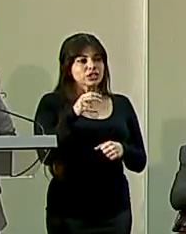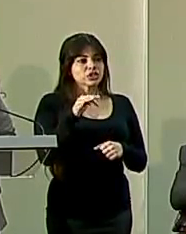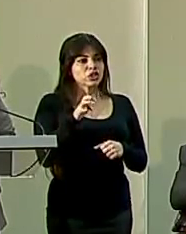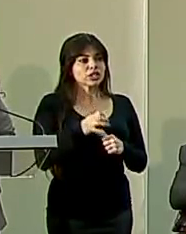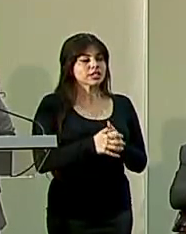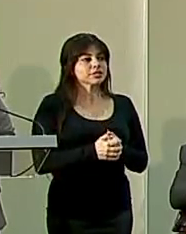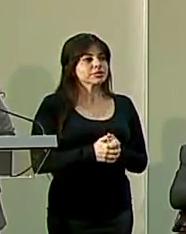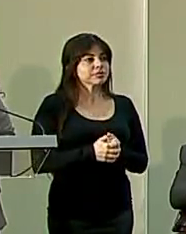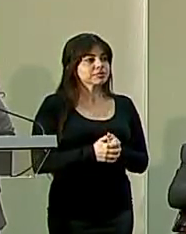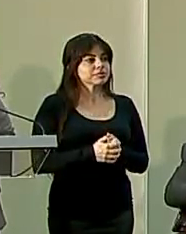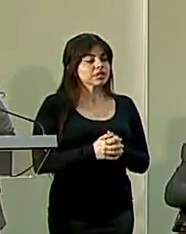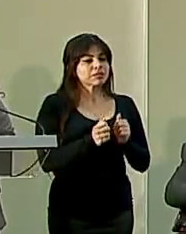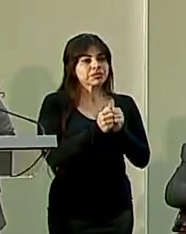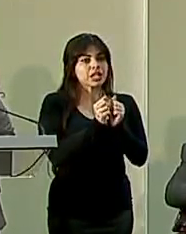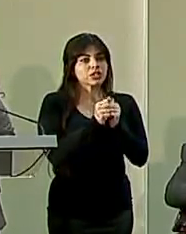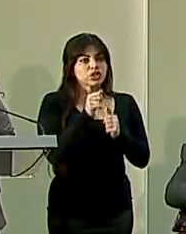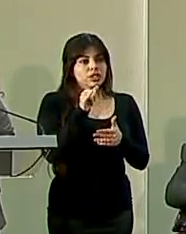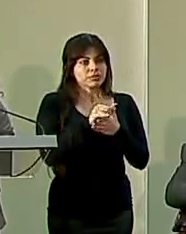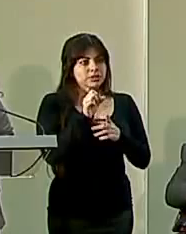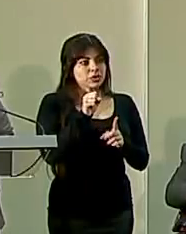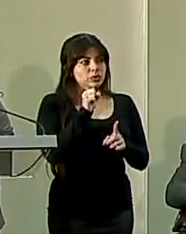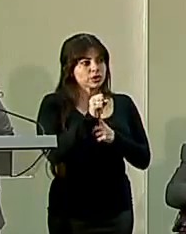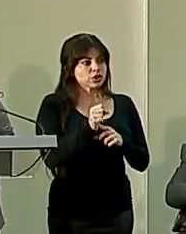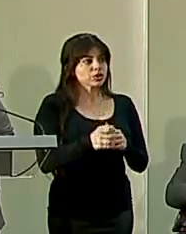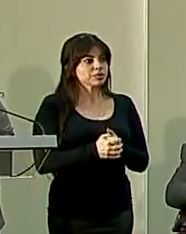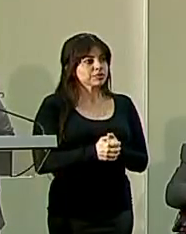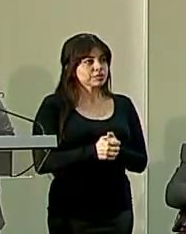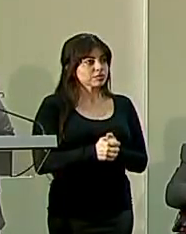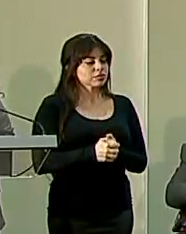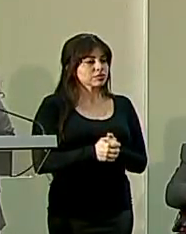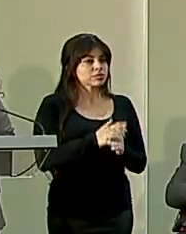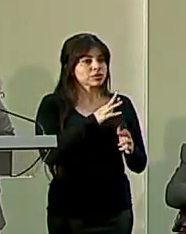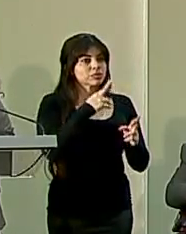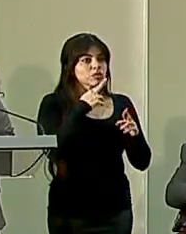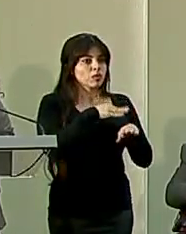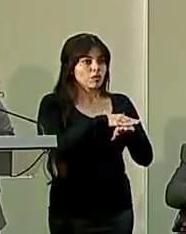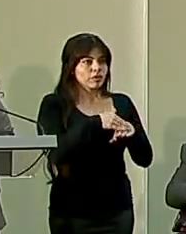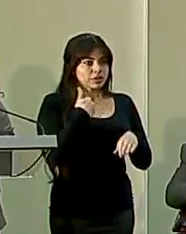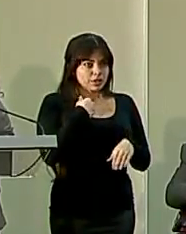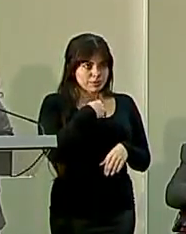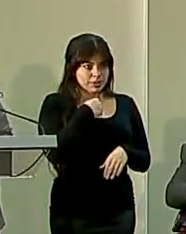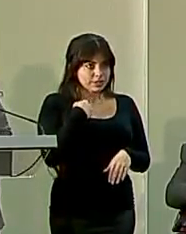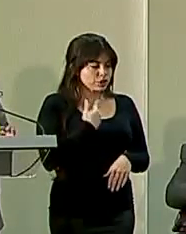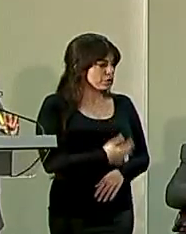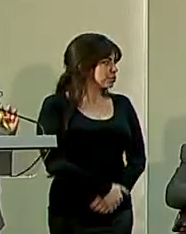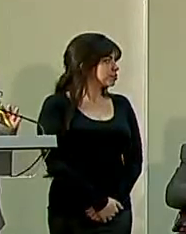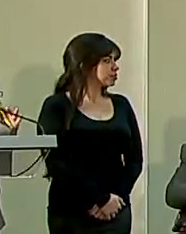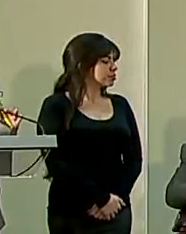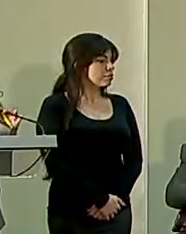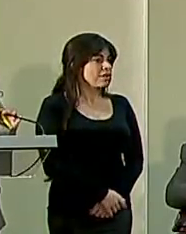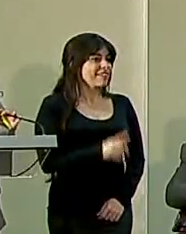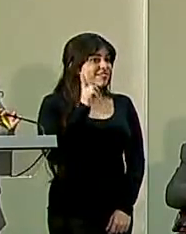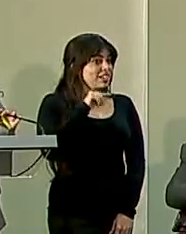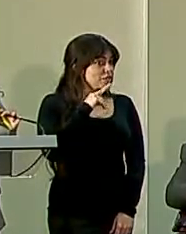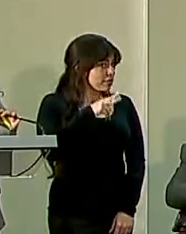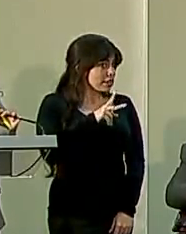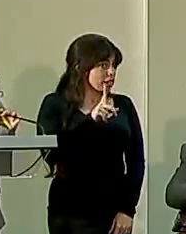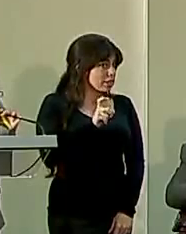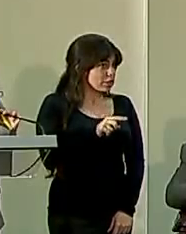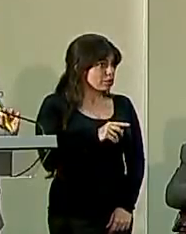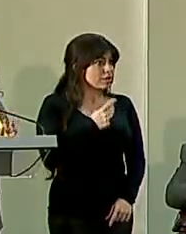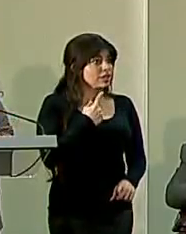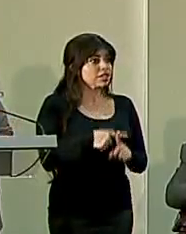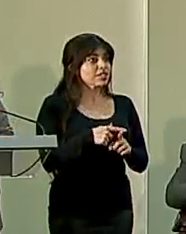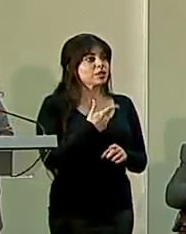en esta situación? Su respuesta, por favor, señor ministro, falso o verdadero, que